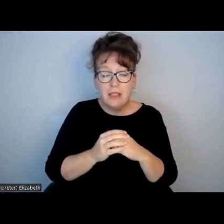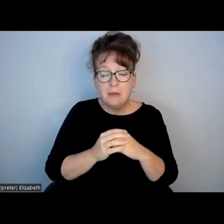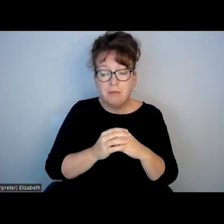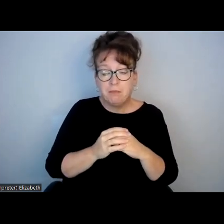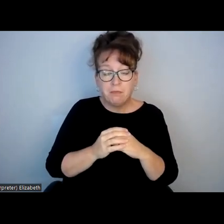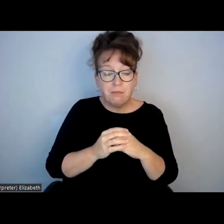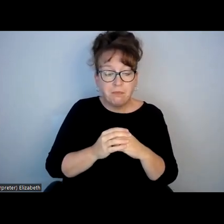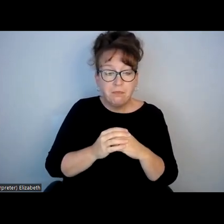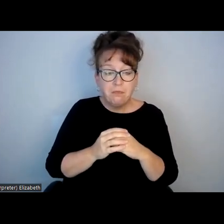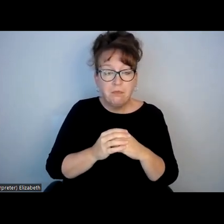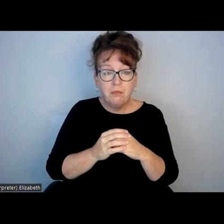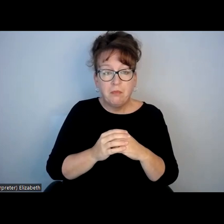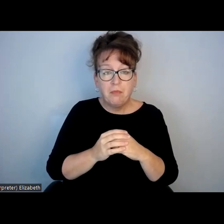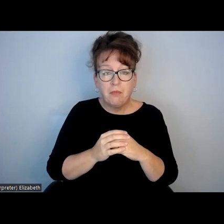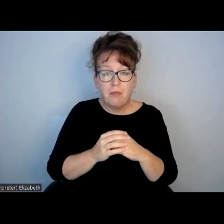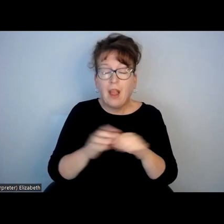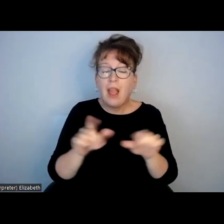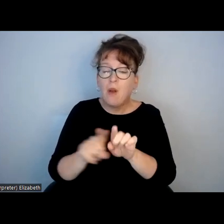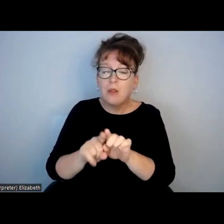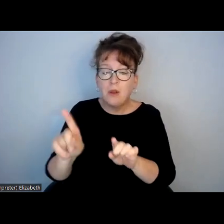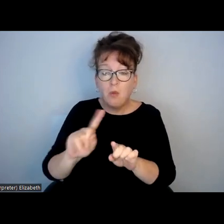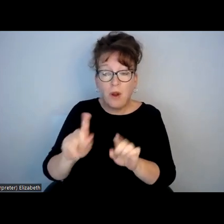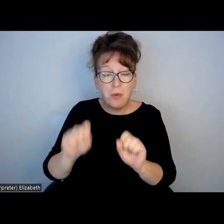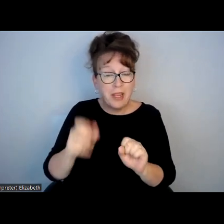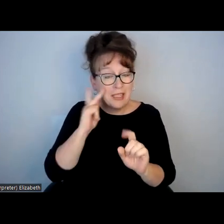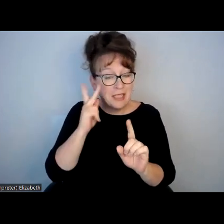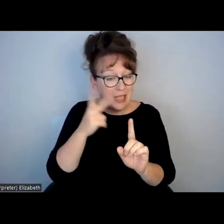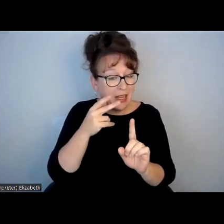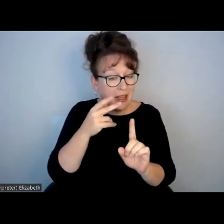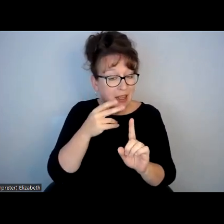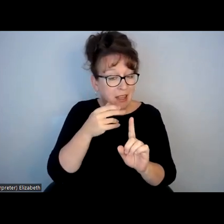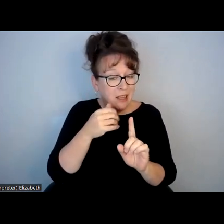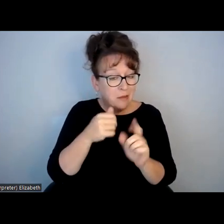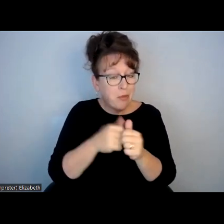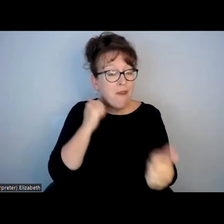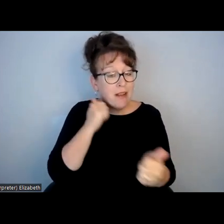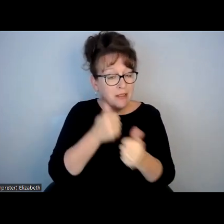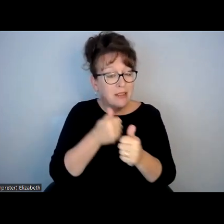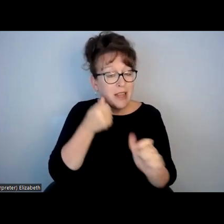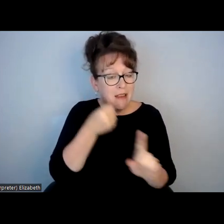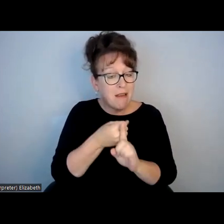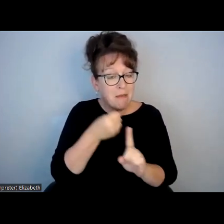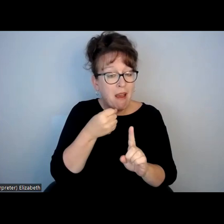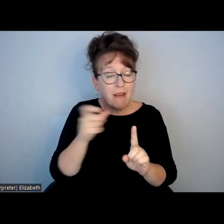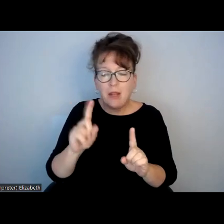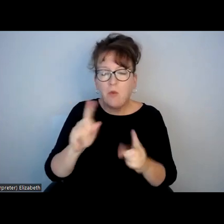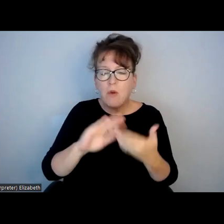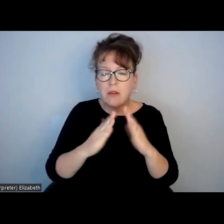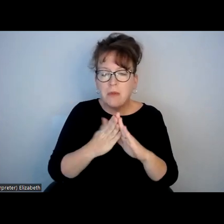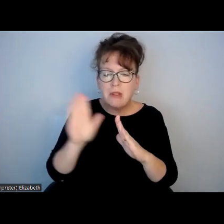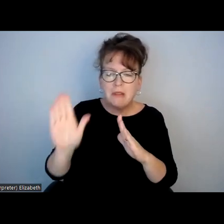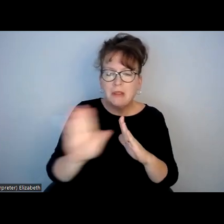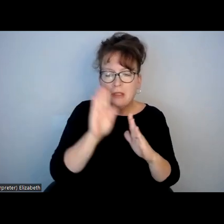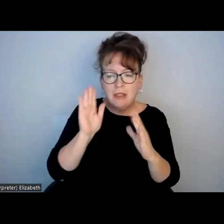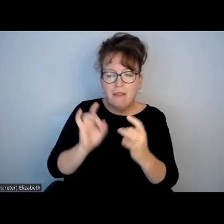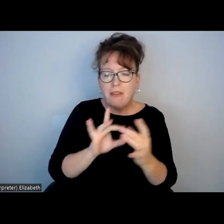participar de esos procesos y que mientras más se puede evitar el